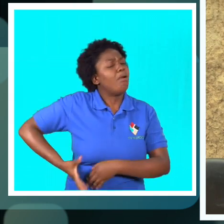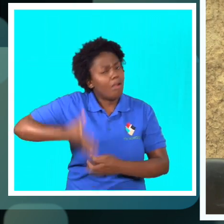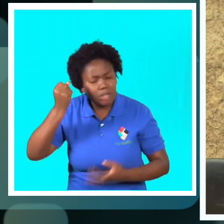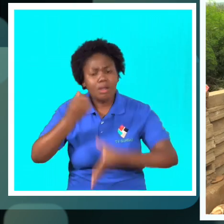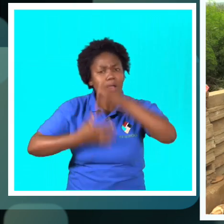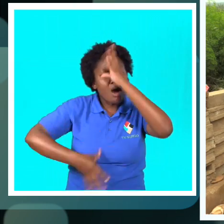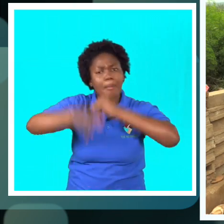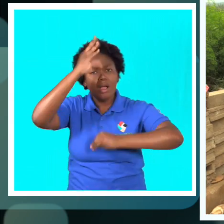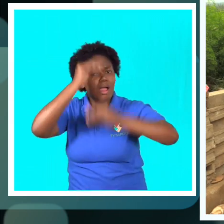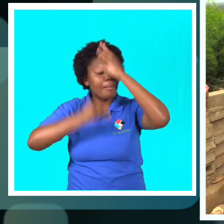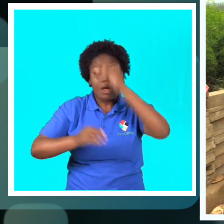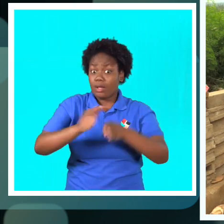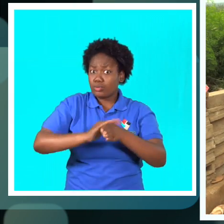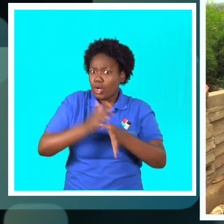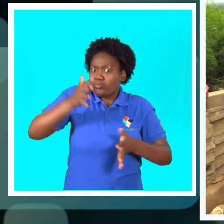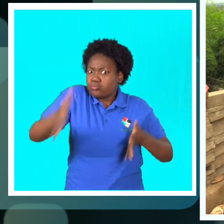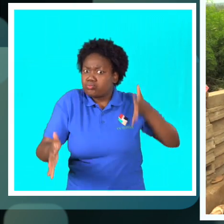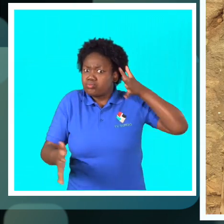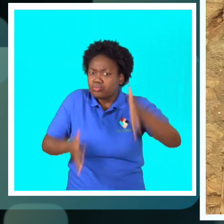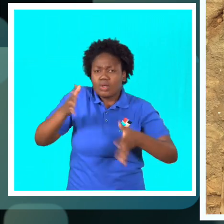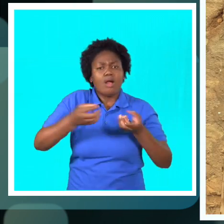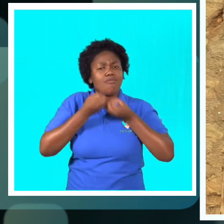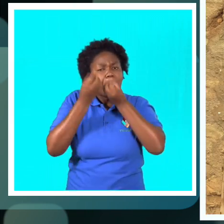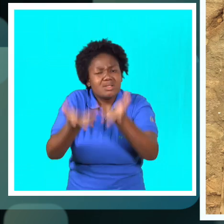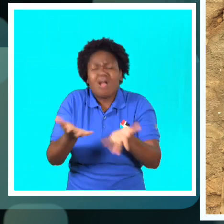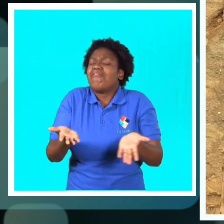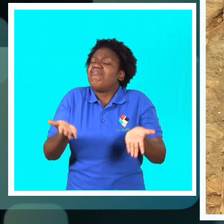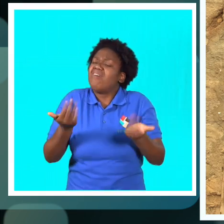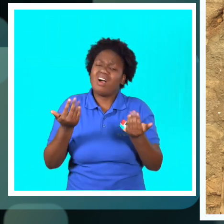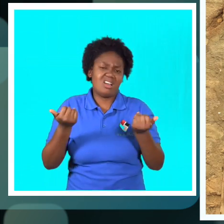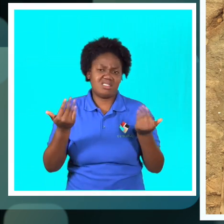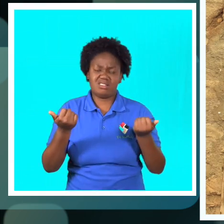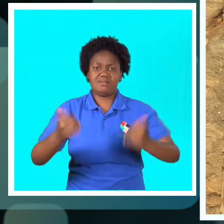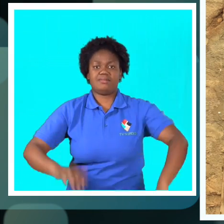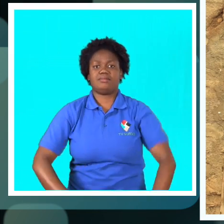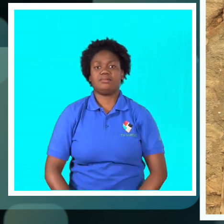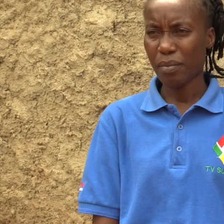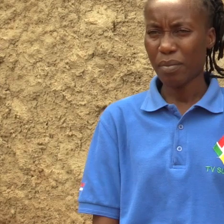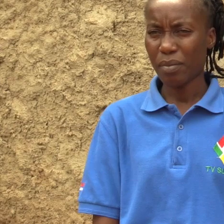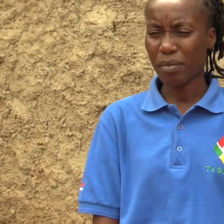pudesse aprender. Para facilitar o seu dia a dia, Fátima usa gestos informais.